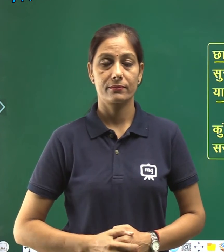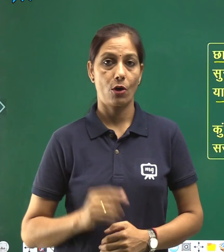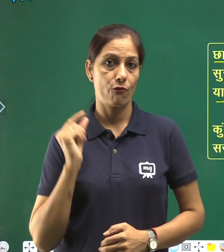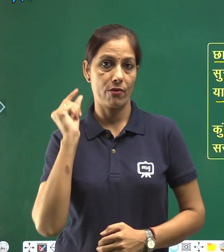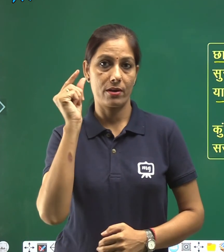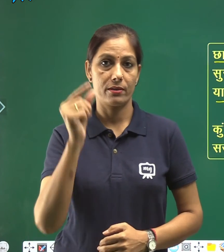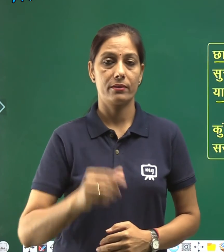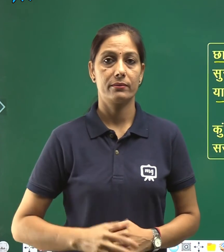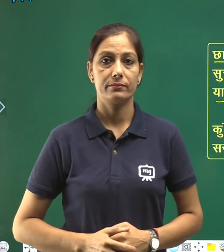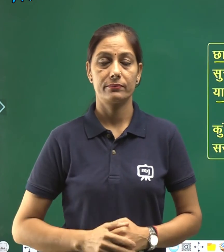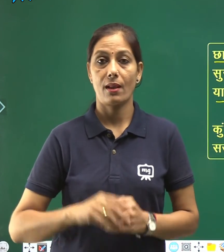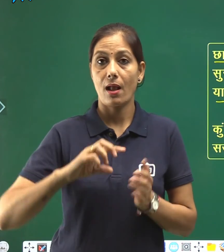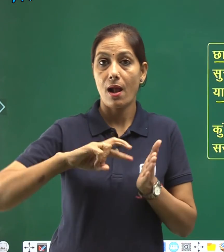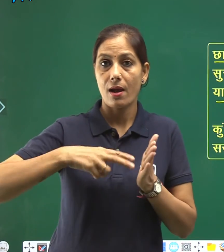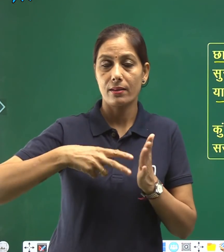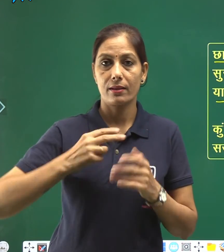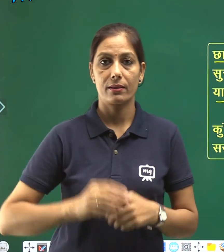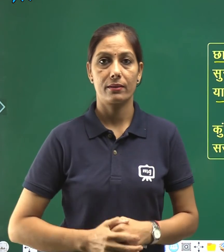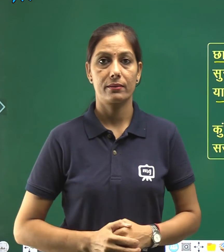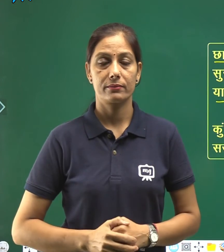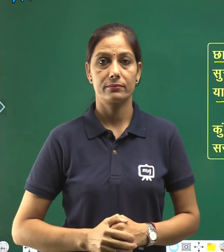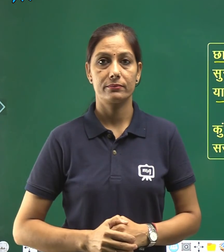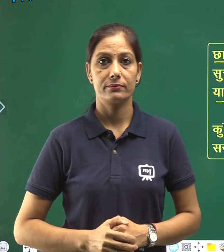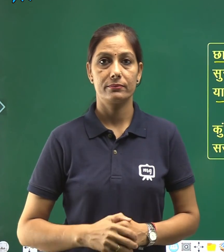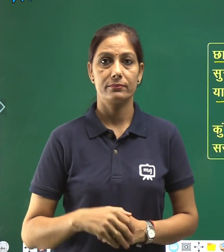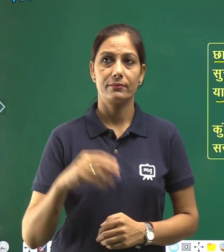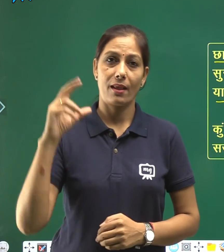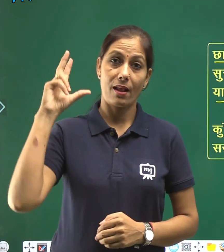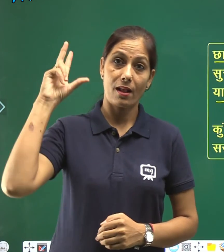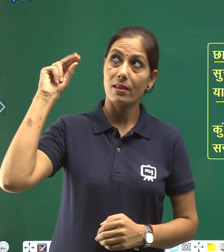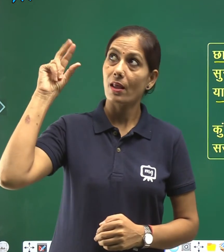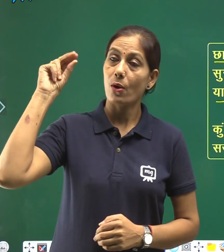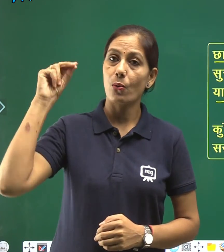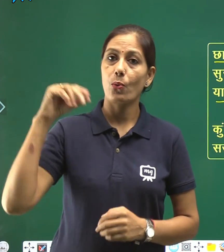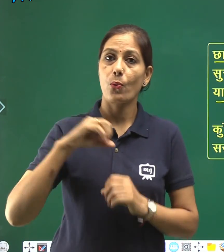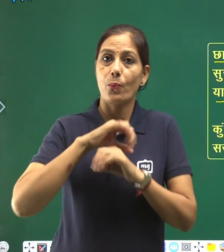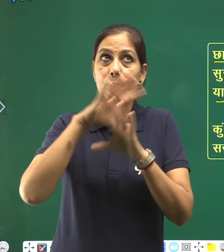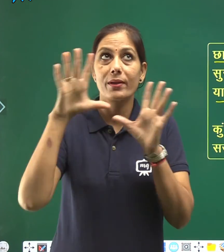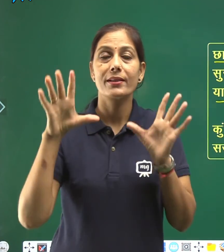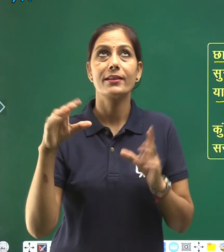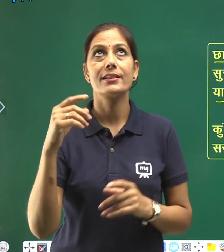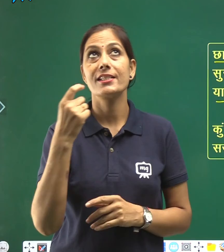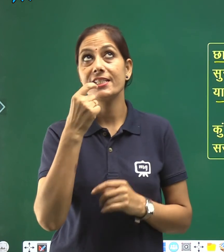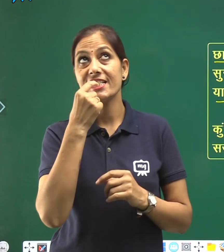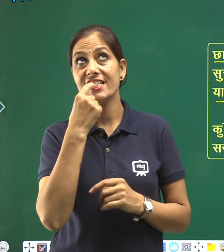यामिनी इसका अर्थ है तारों भरी चांदनी रात,